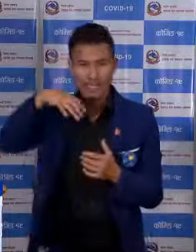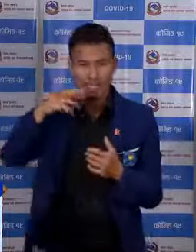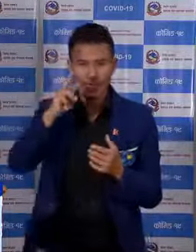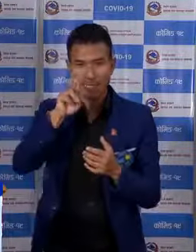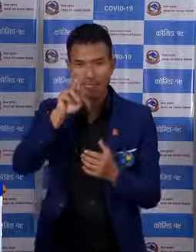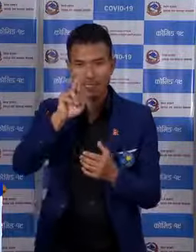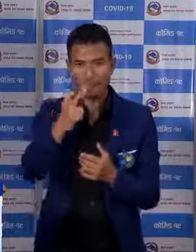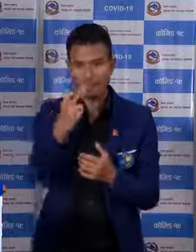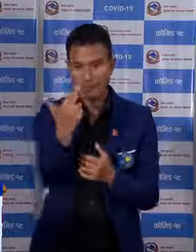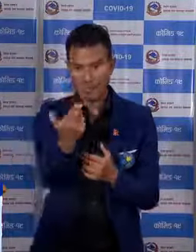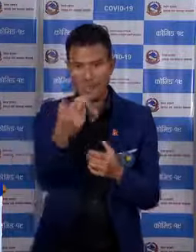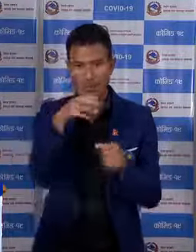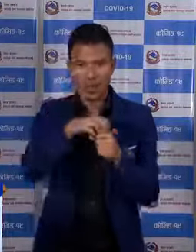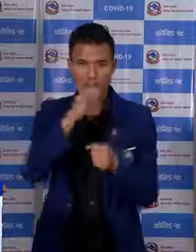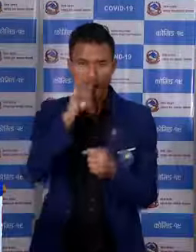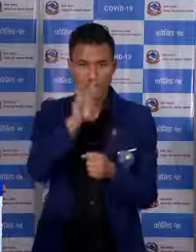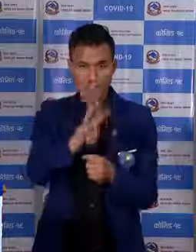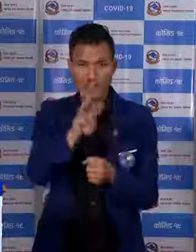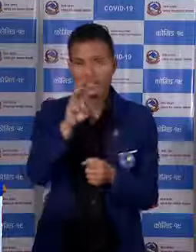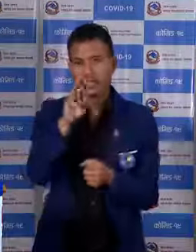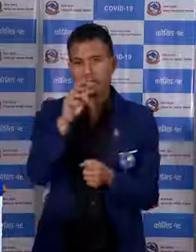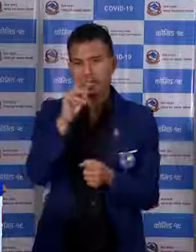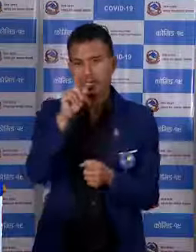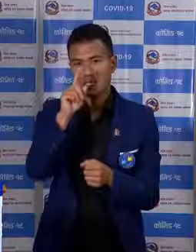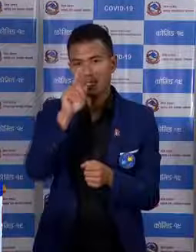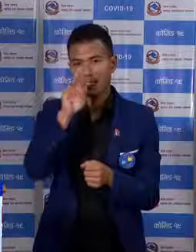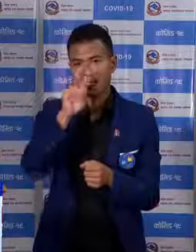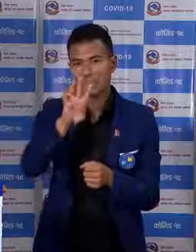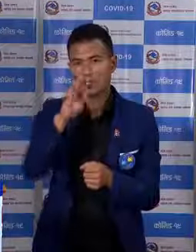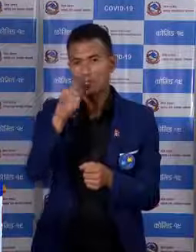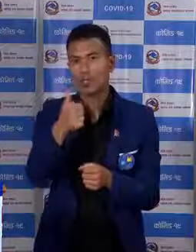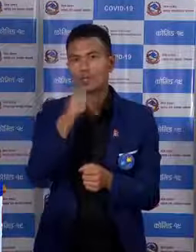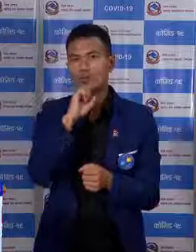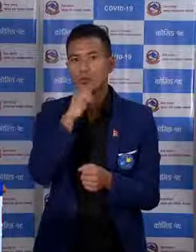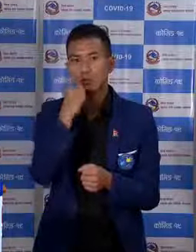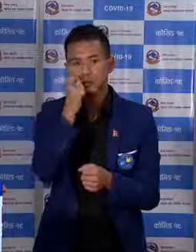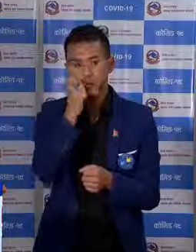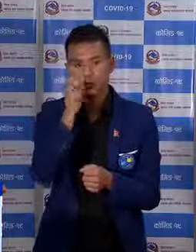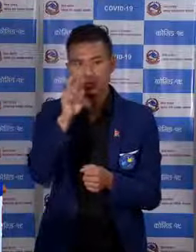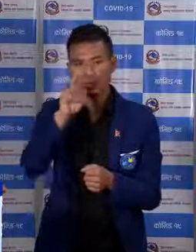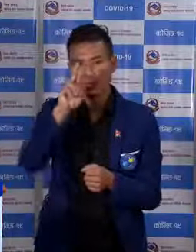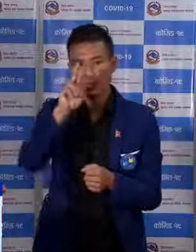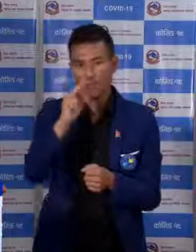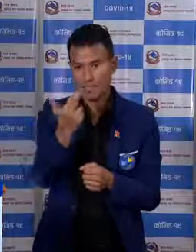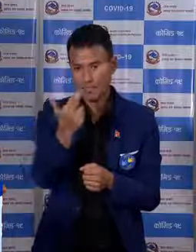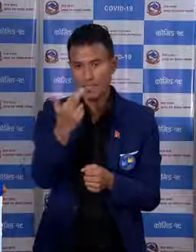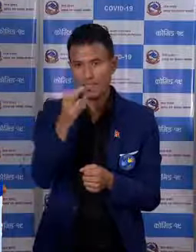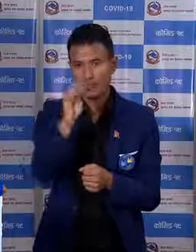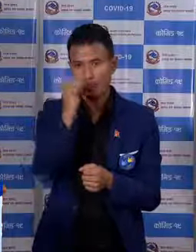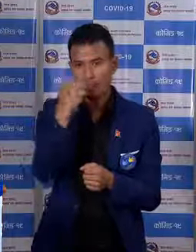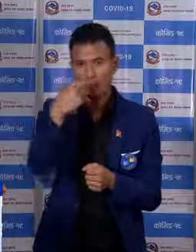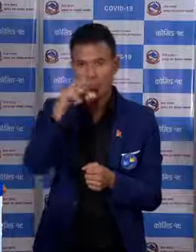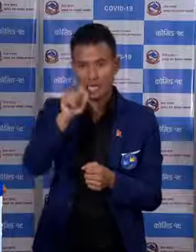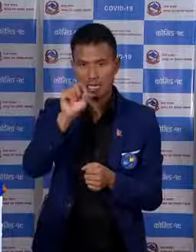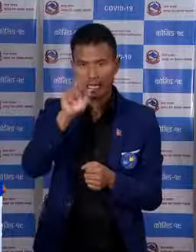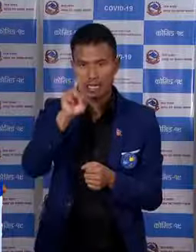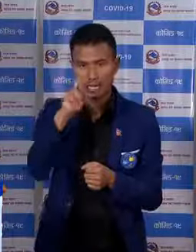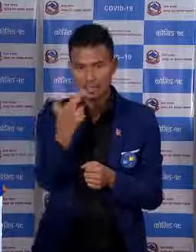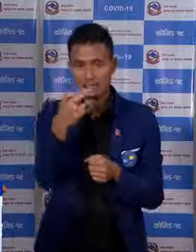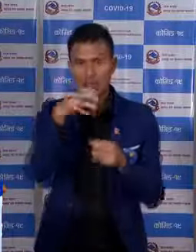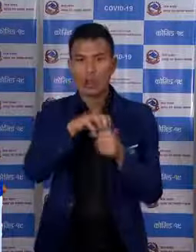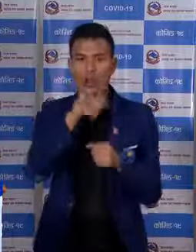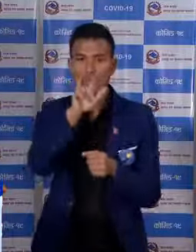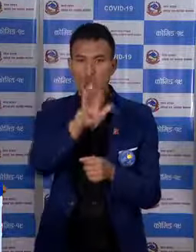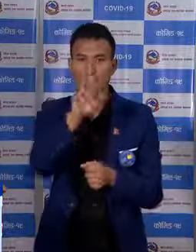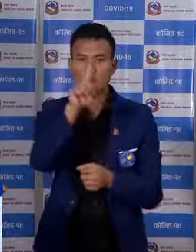राप्ति सोनारी ओडा नमर तीन का एक जाना छालीस वर्शे पुरुष राप्ति सोनारी का नौ ओडा का